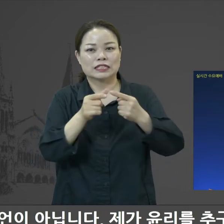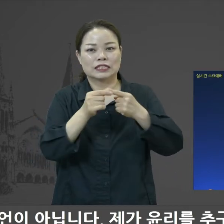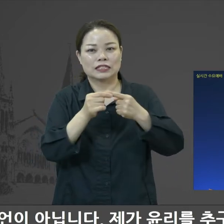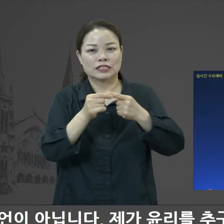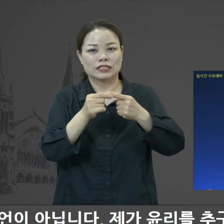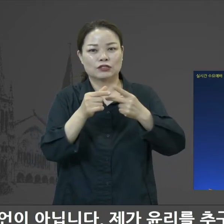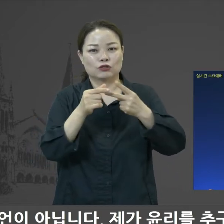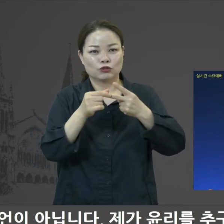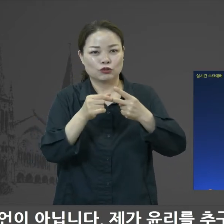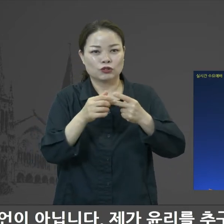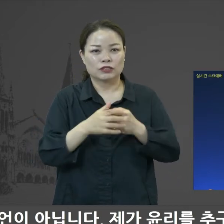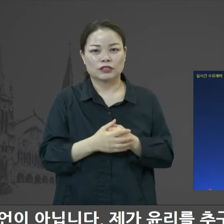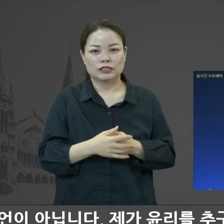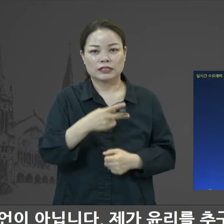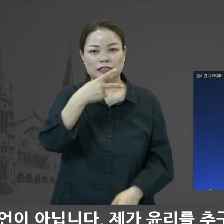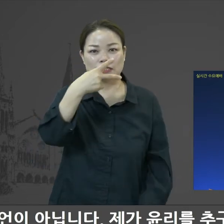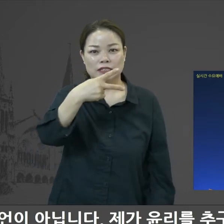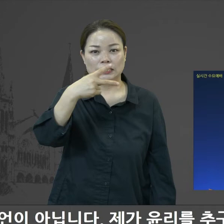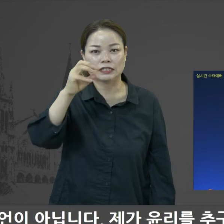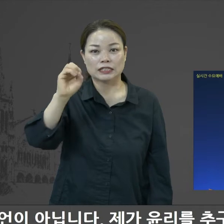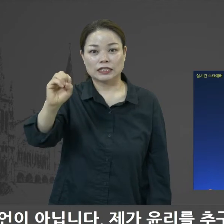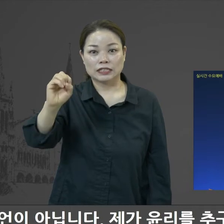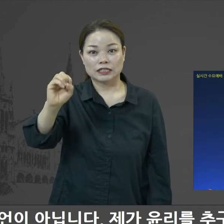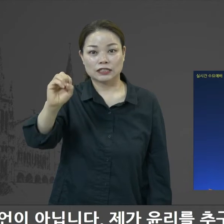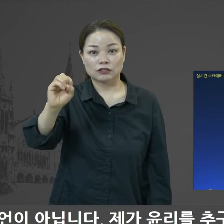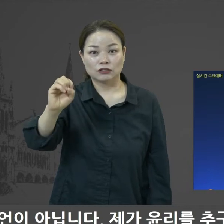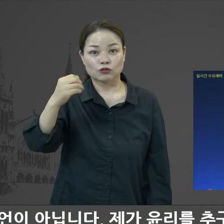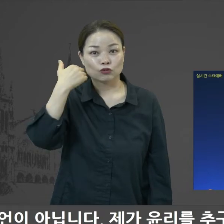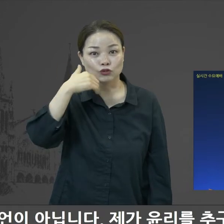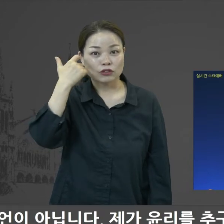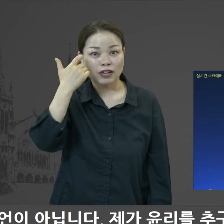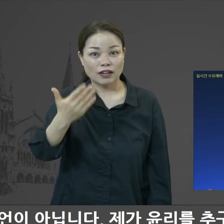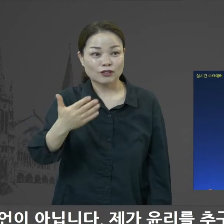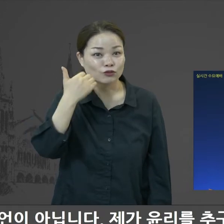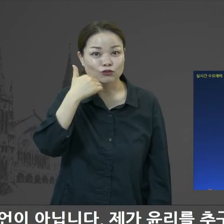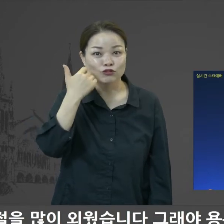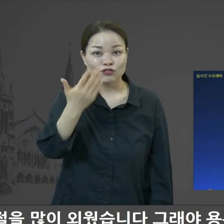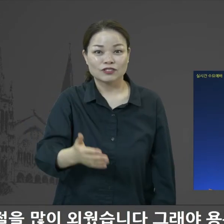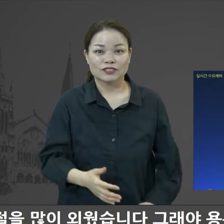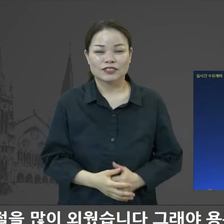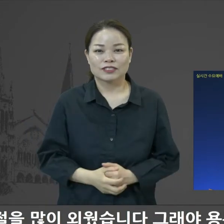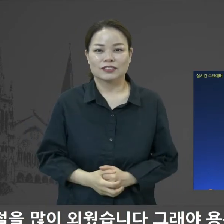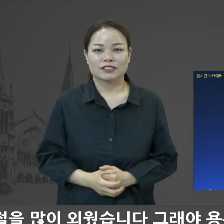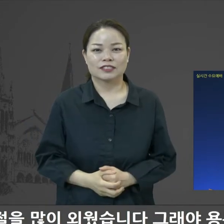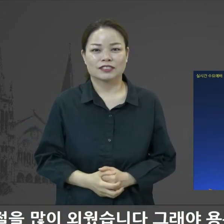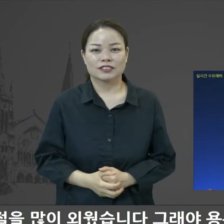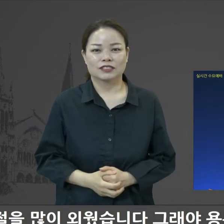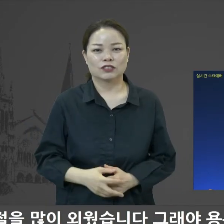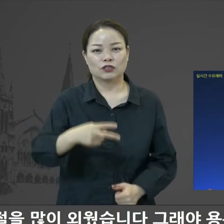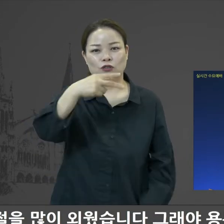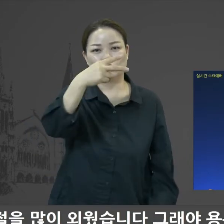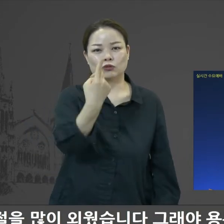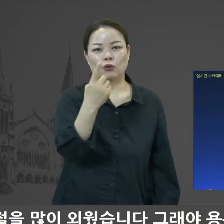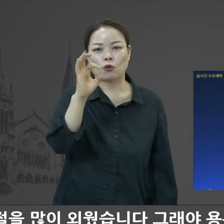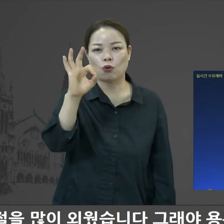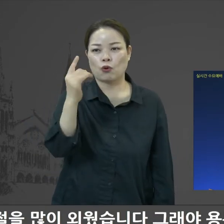초성을 알려드리겠습니다. 디귿 이응입니다. 누굴까요? 도올입니다.